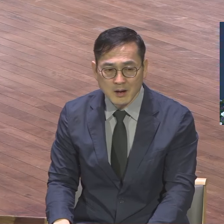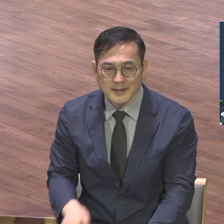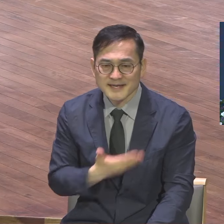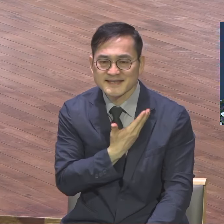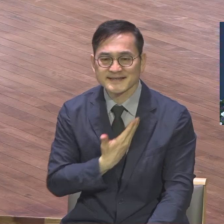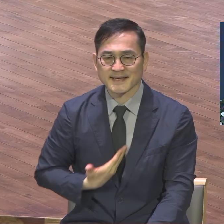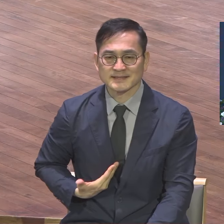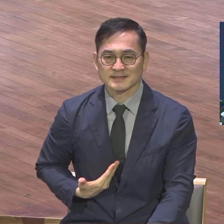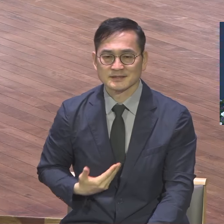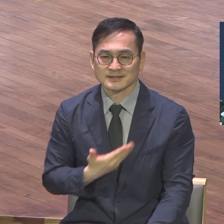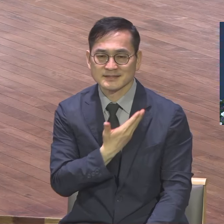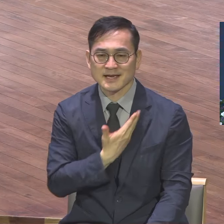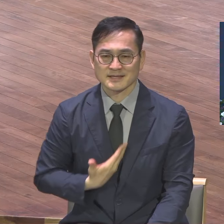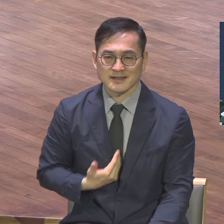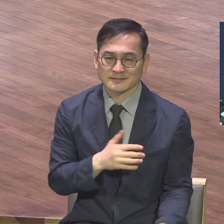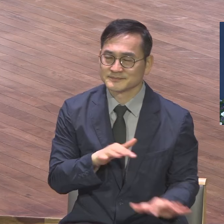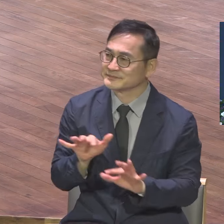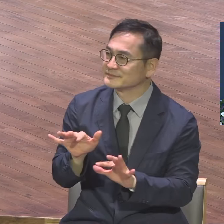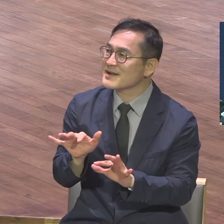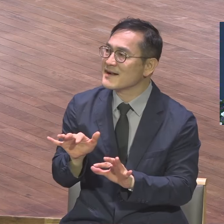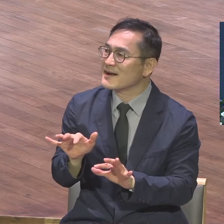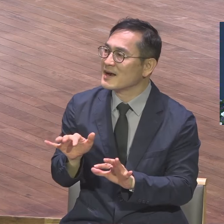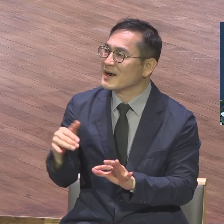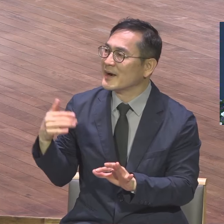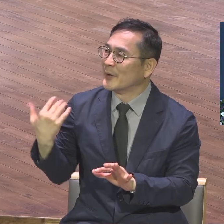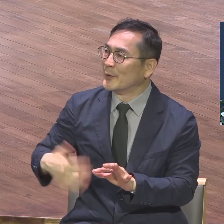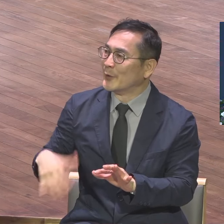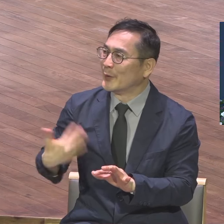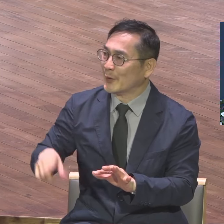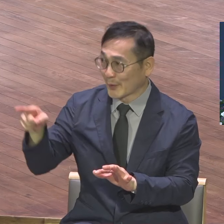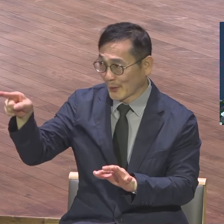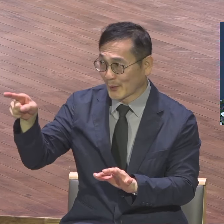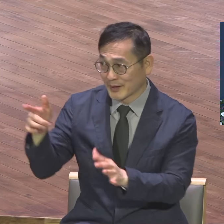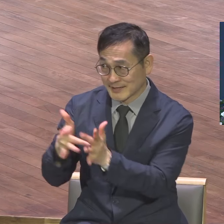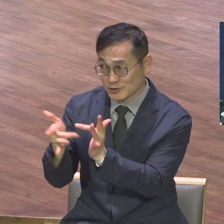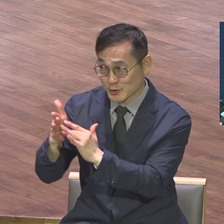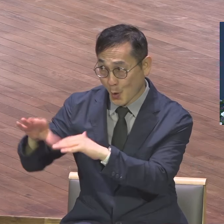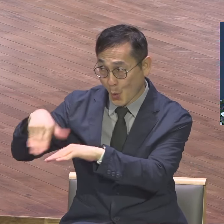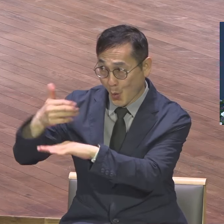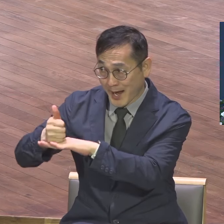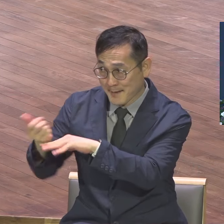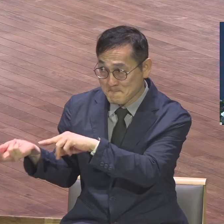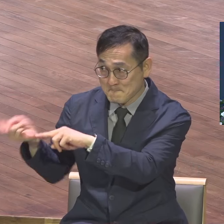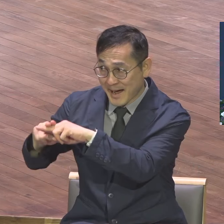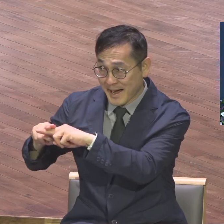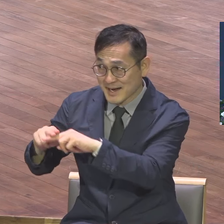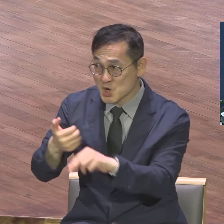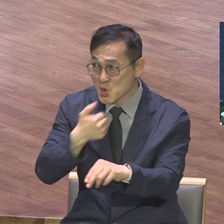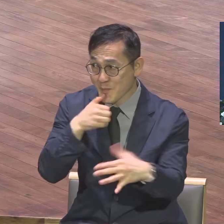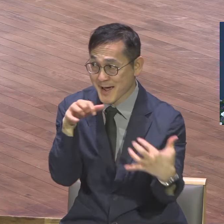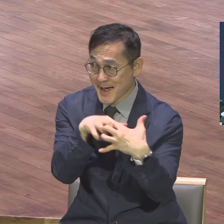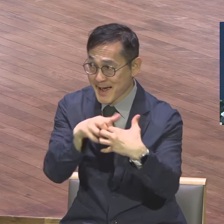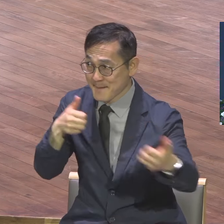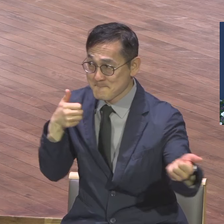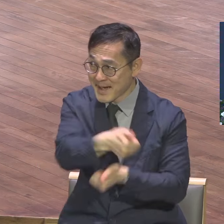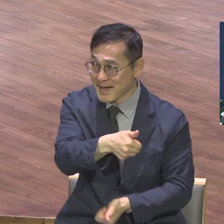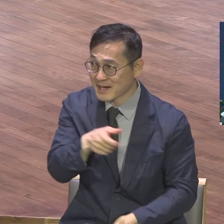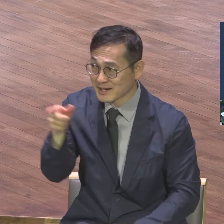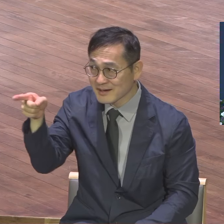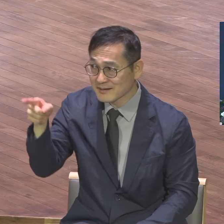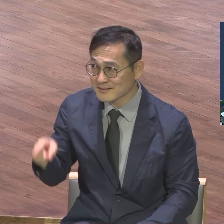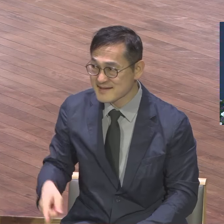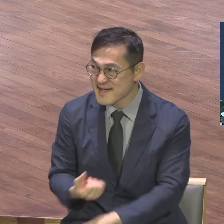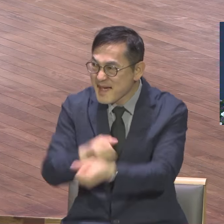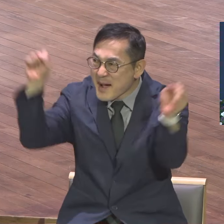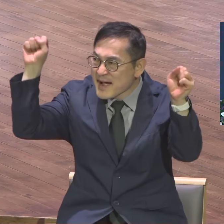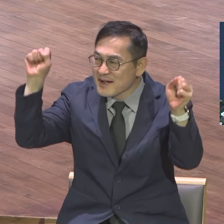제자들이 어떻게 예수님 보겠어? 이야 이 예수 같으면 우리를 로마에서 해방시켜 줄 것이고